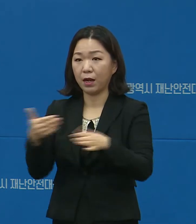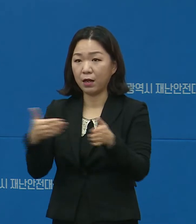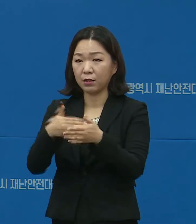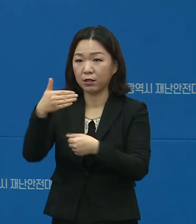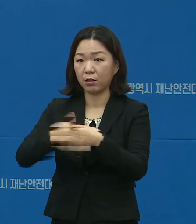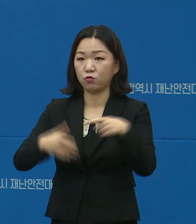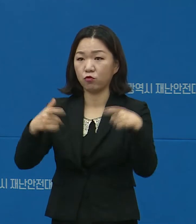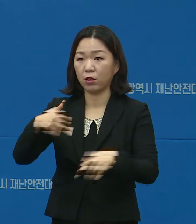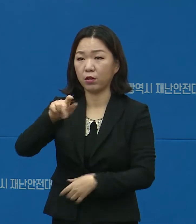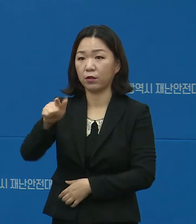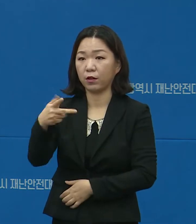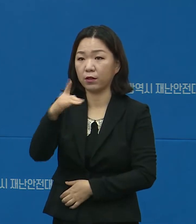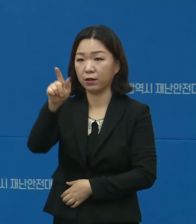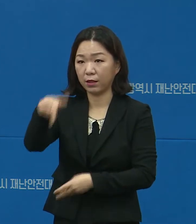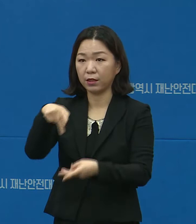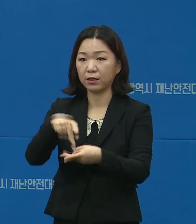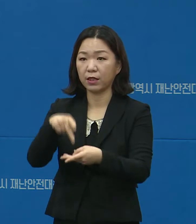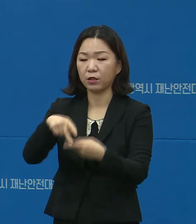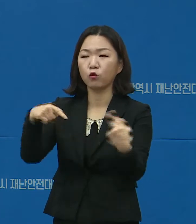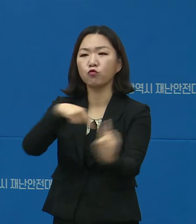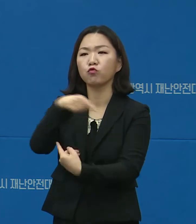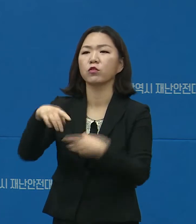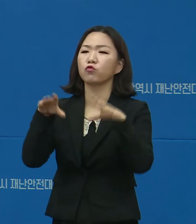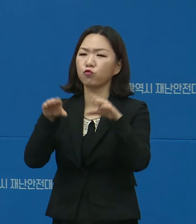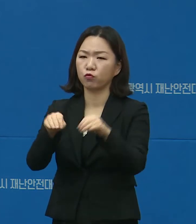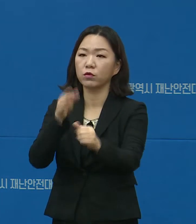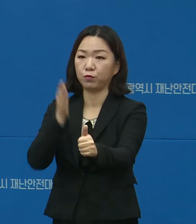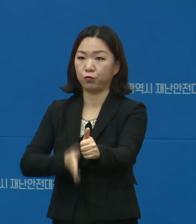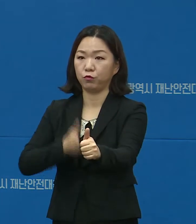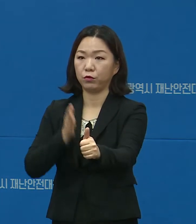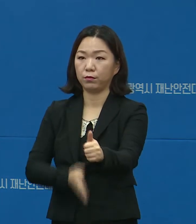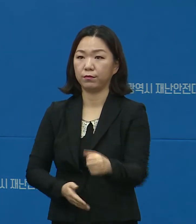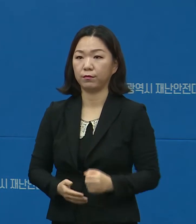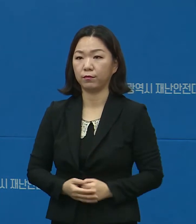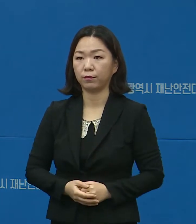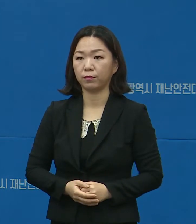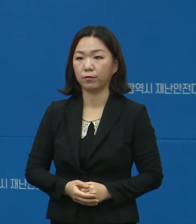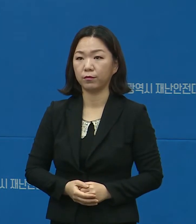컨택센터의 운영을 전면 중단해 주시기 바랍니다.